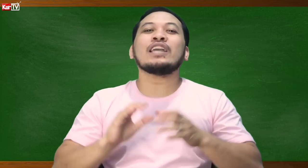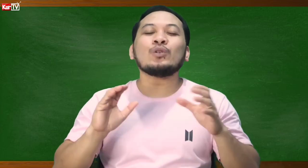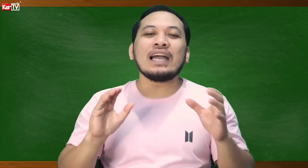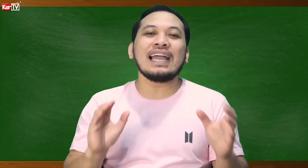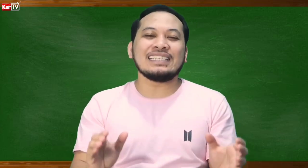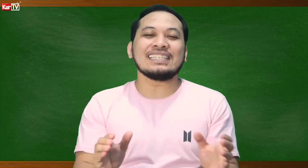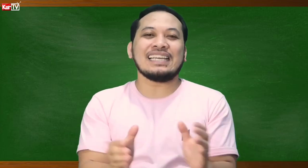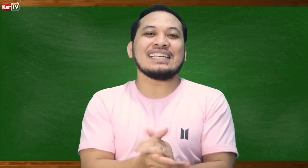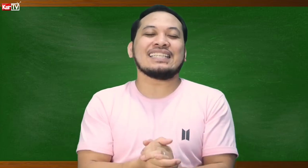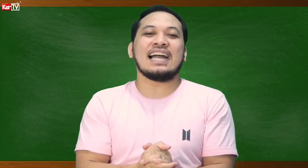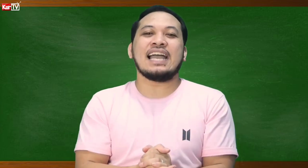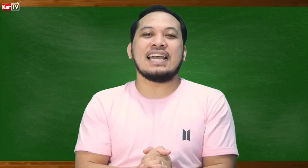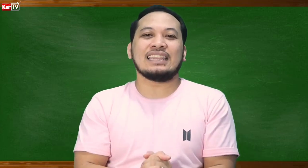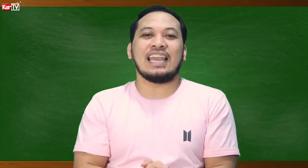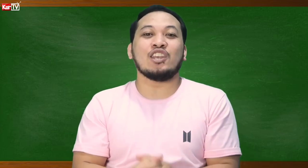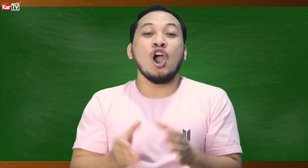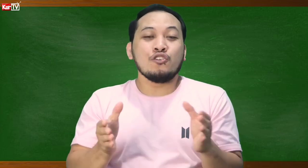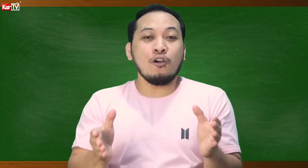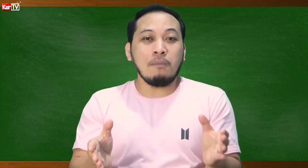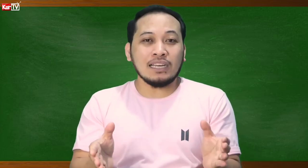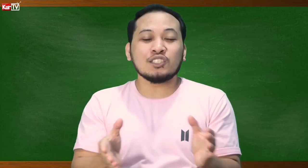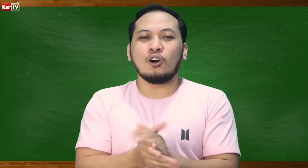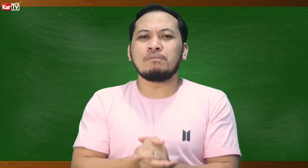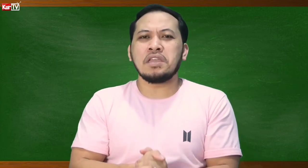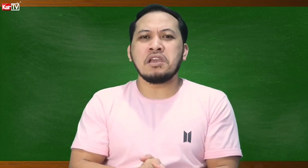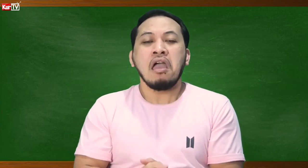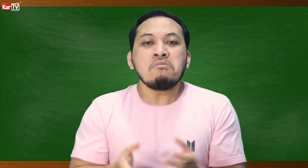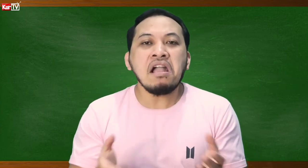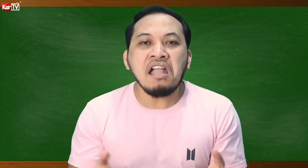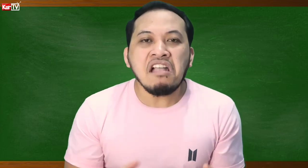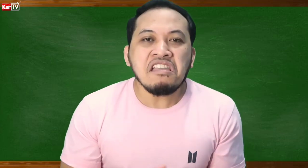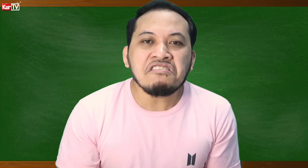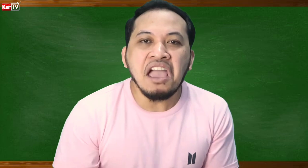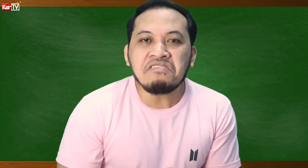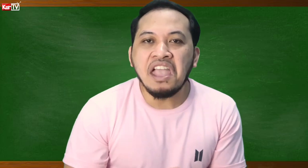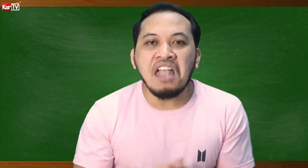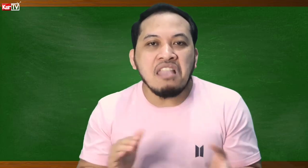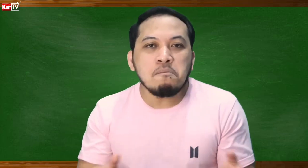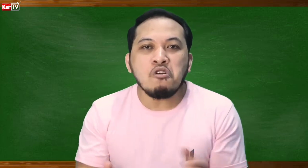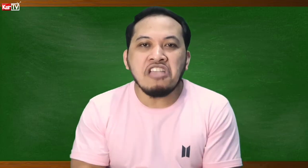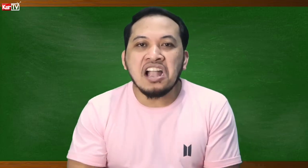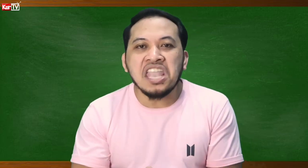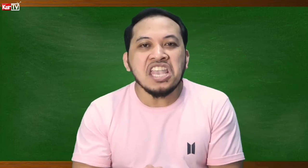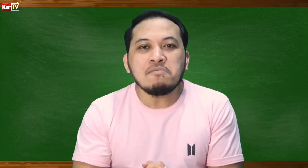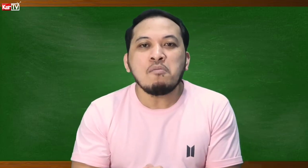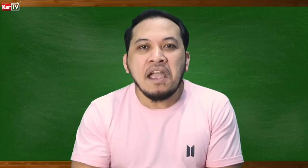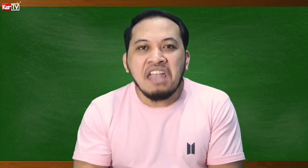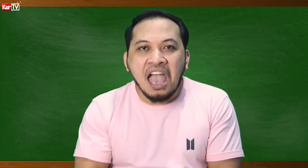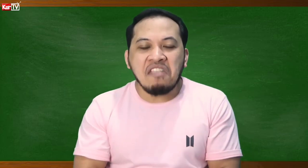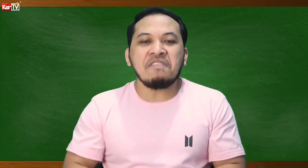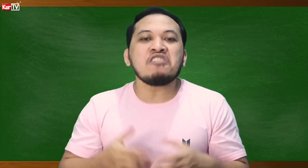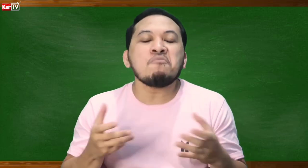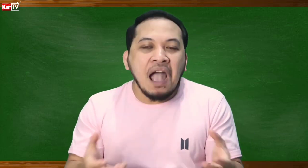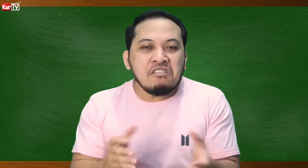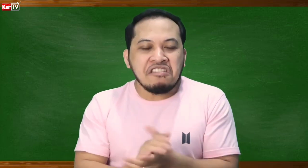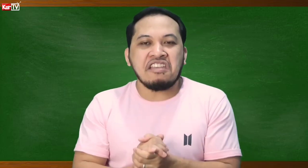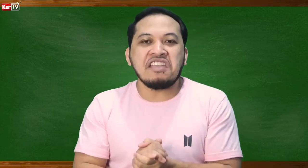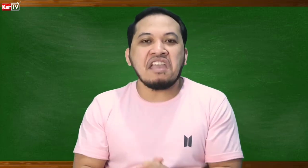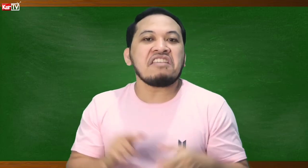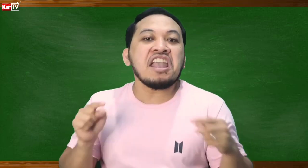ito na nga, isisenyas na nga natin yung months of the year. Huwag ka nang excited. Alam ko lang kanina mo ba inaantay kung para isenyas. Ito